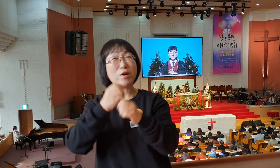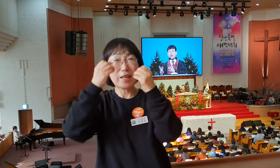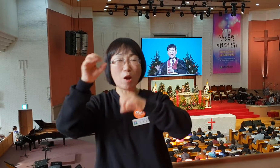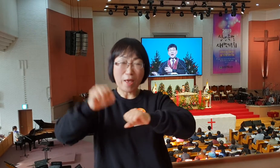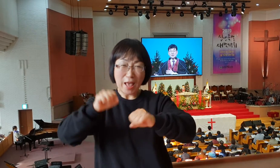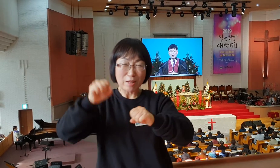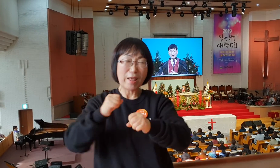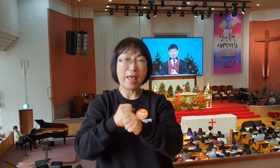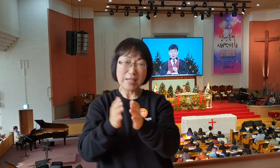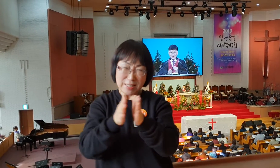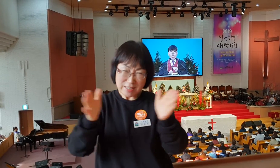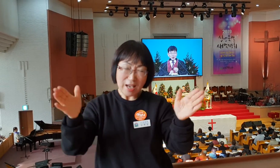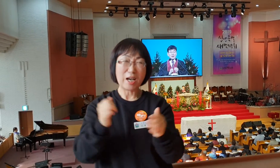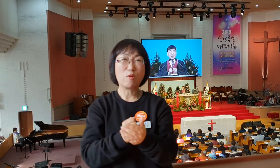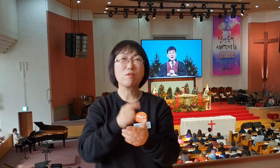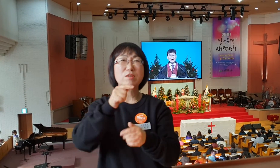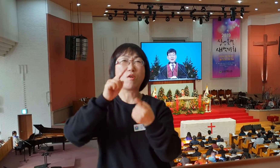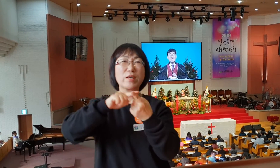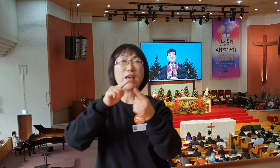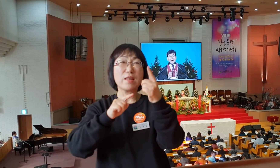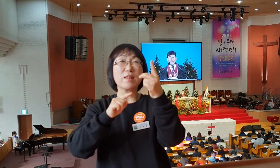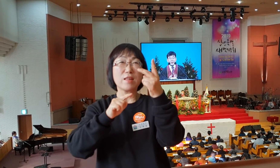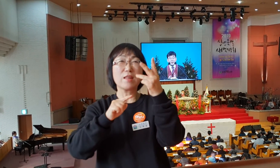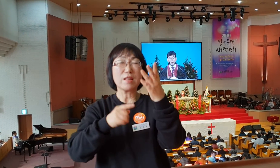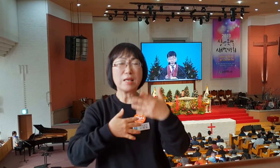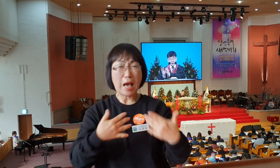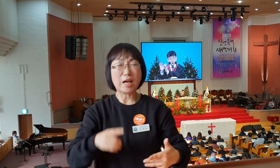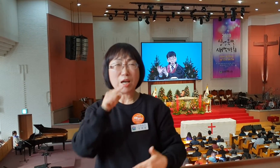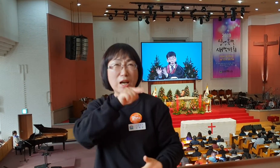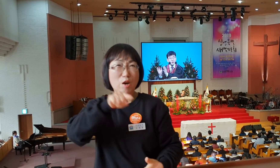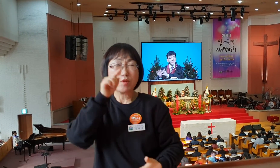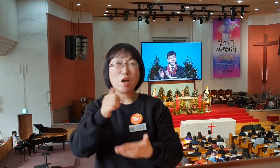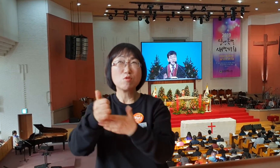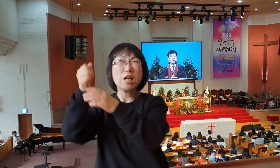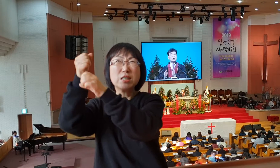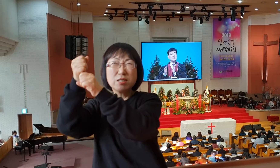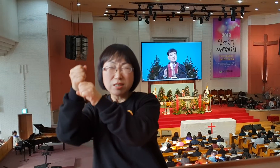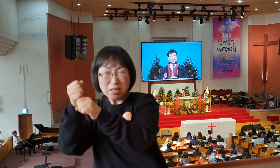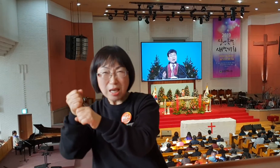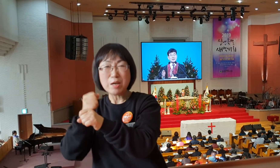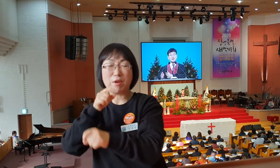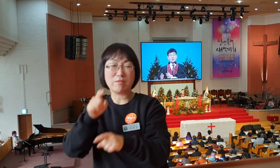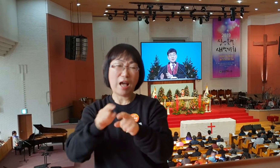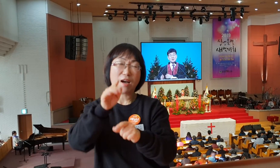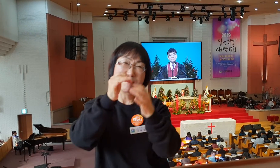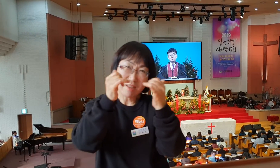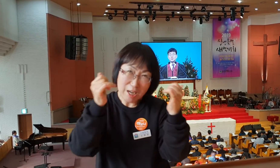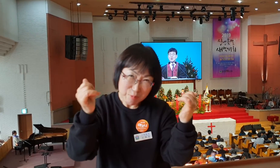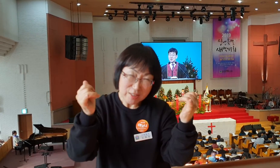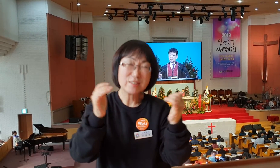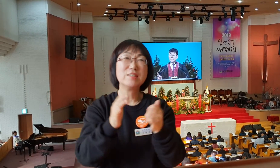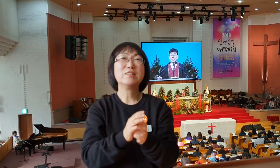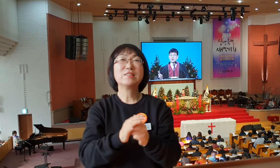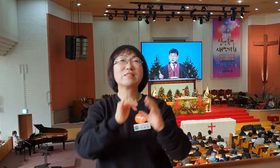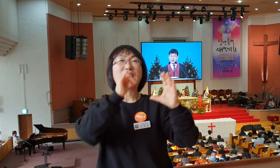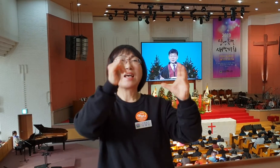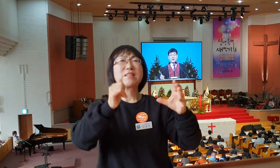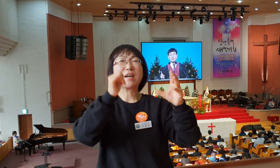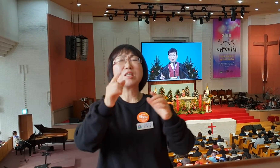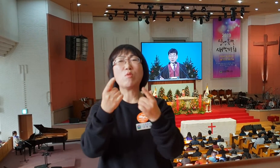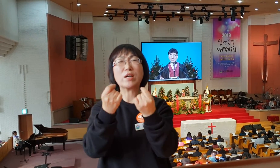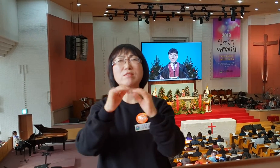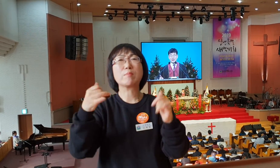행동들을 해나기 시작하고 그렇게 하나하나 약함 가운데 주를 의지하며 나아가는 사람이에요 세상은